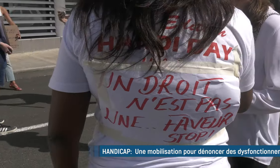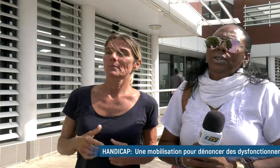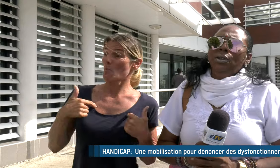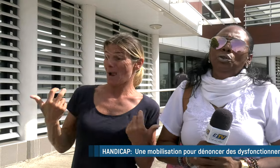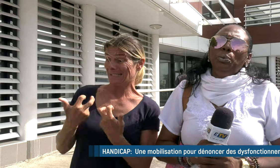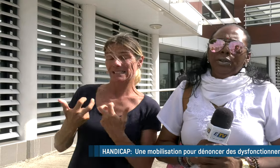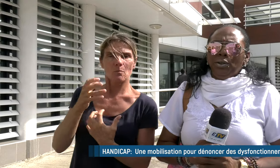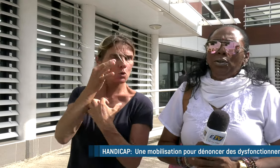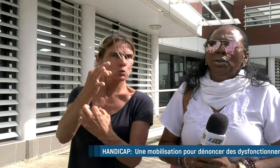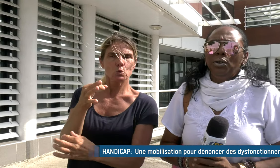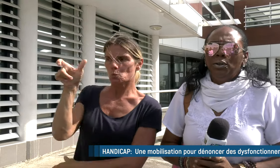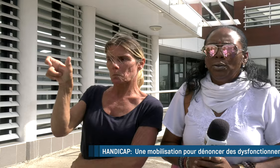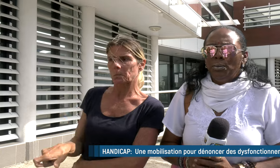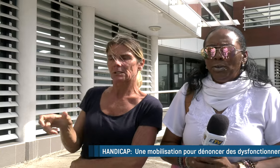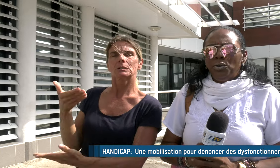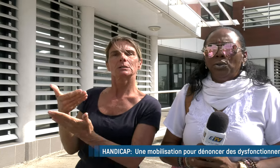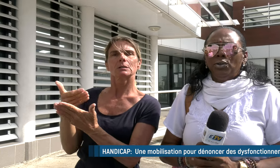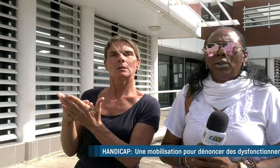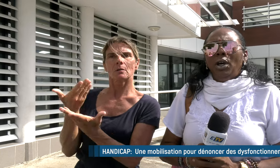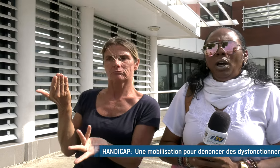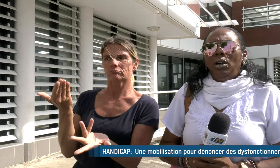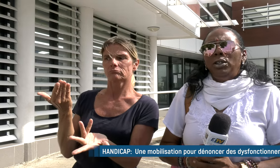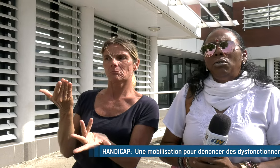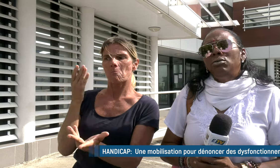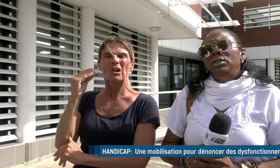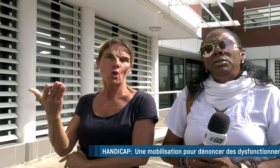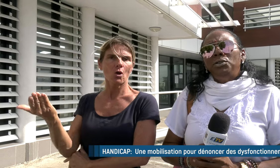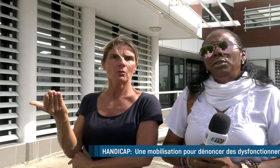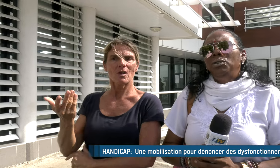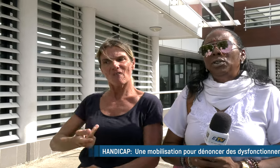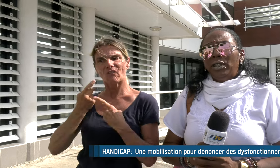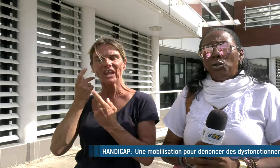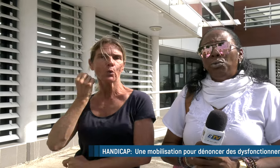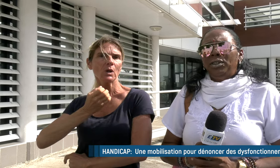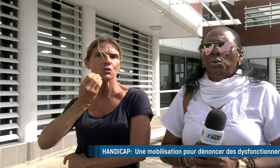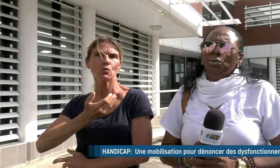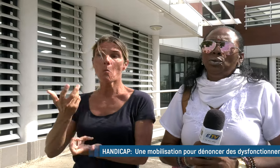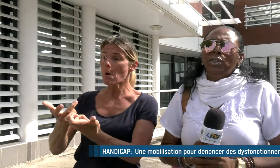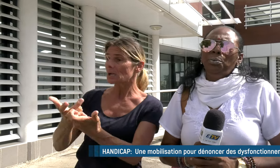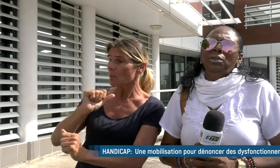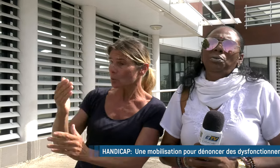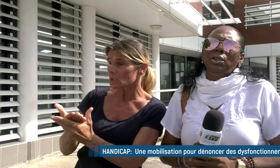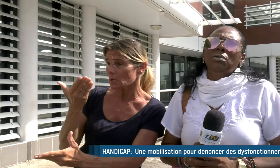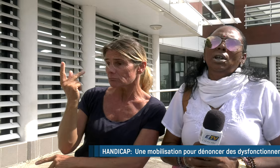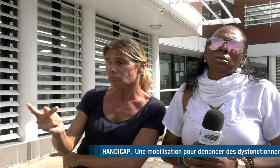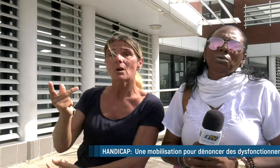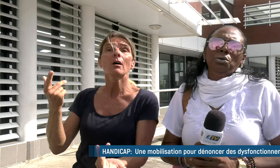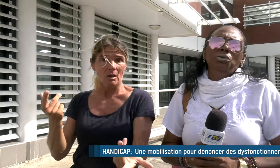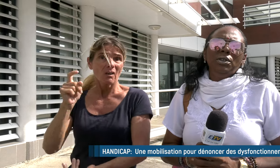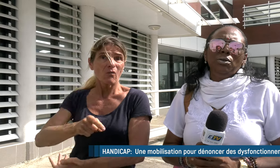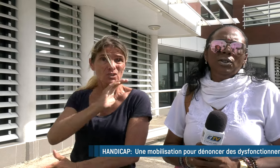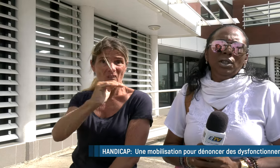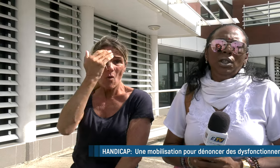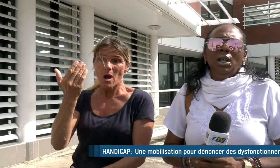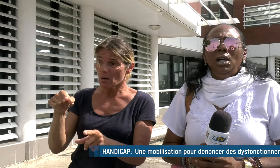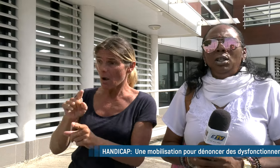exemple précis d'une personne malentendante qui rencontre des difficultés, ne serait-ce que pour instruire son dossier, puisqu'il faut savoir qu'il faut